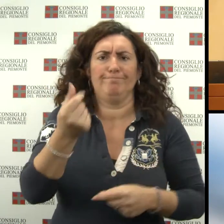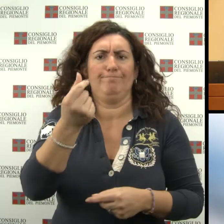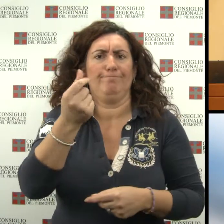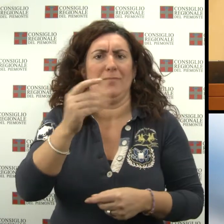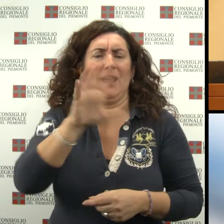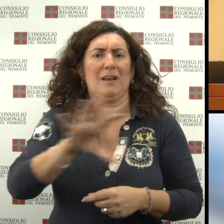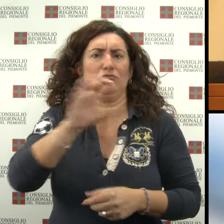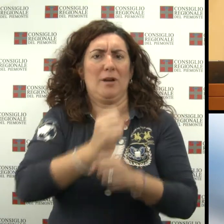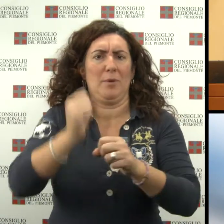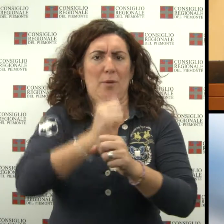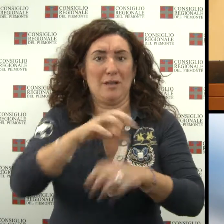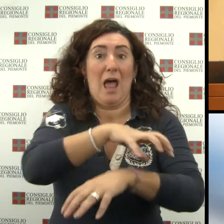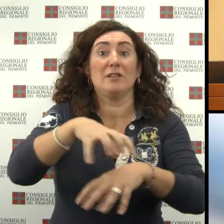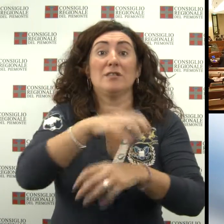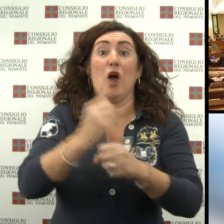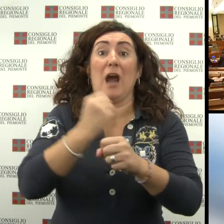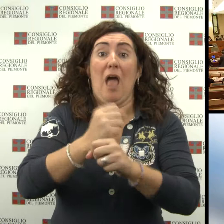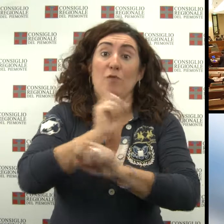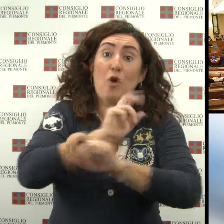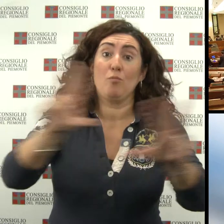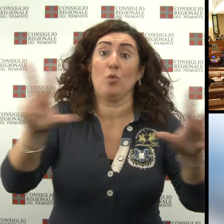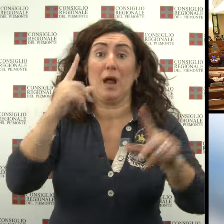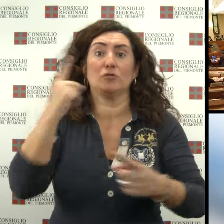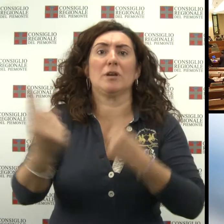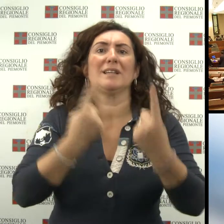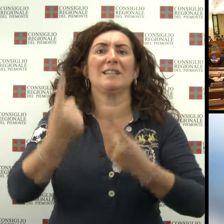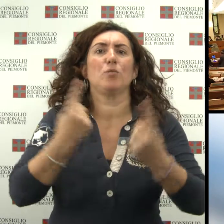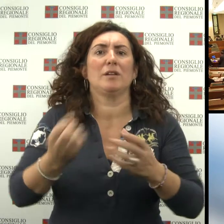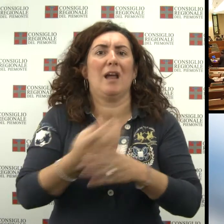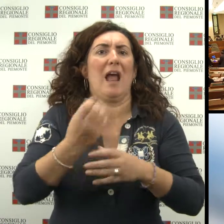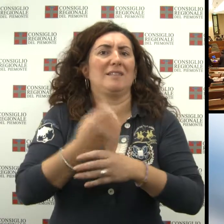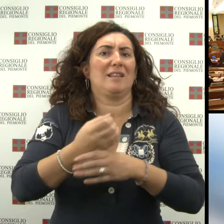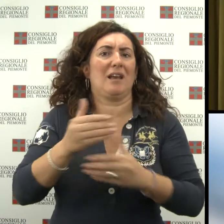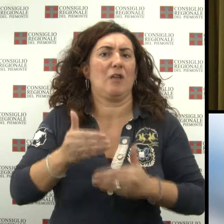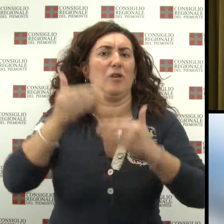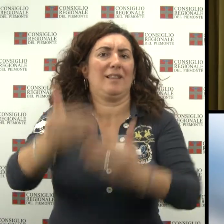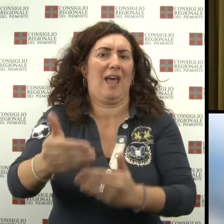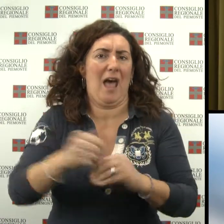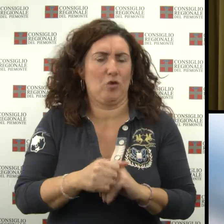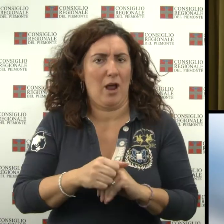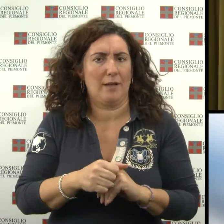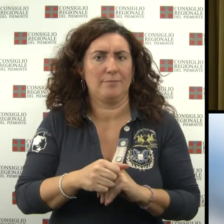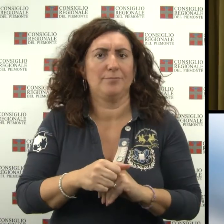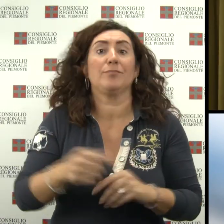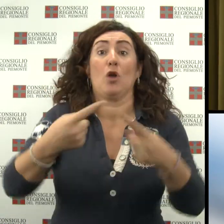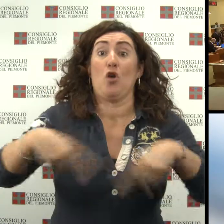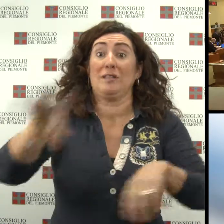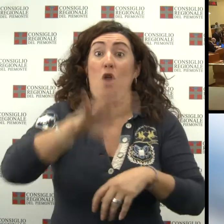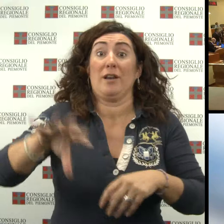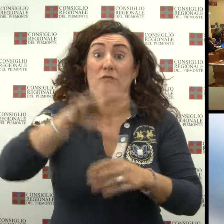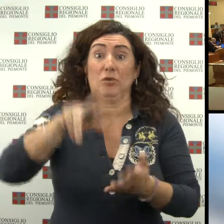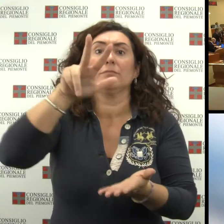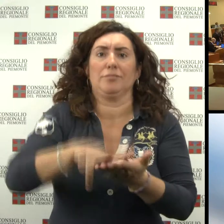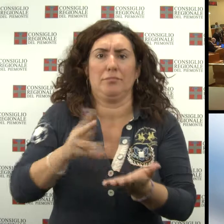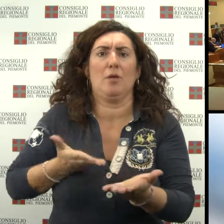e l'assessore lavoro ha svolto una comunicazione sulla situazione della cassa in deroga. Il Consiglio regionale ha poi approvato la mozione per